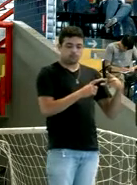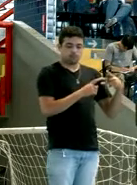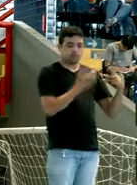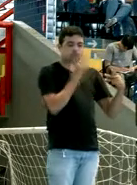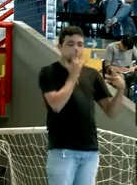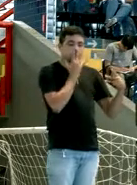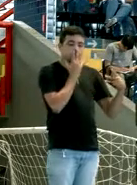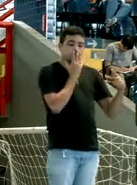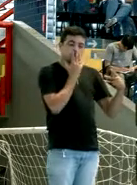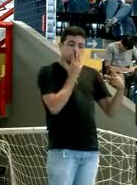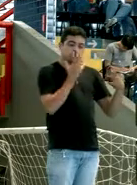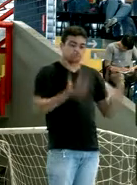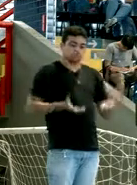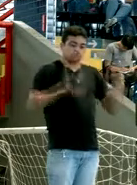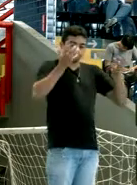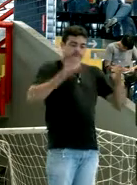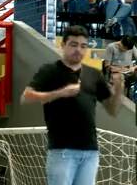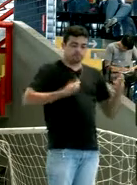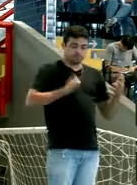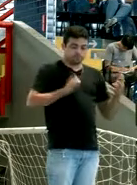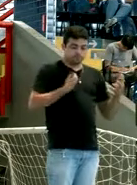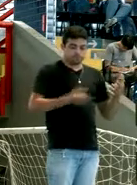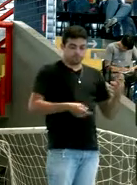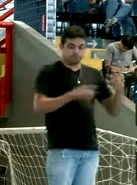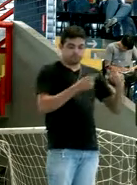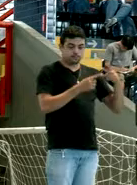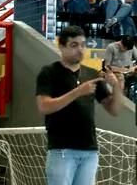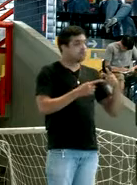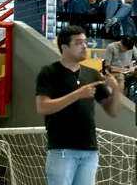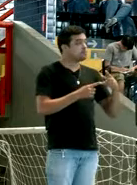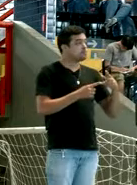Cores vivas.